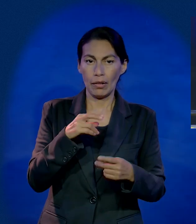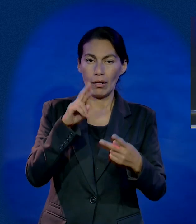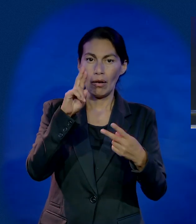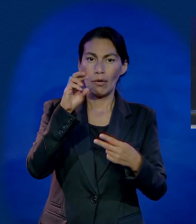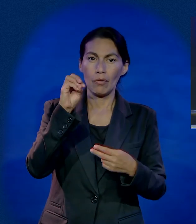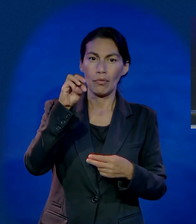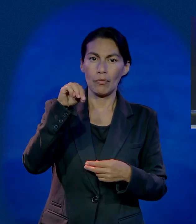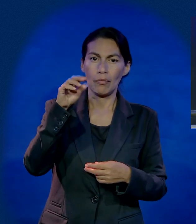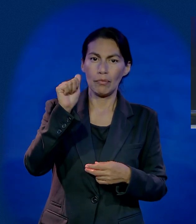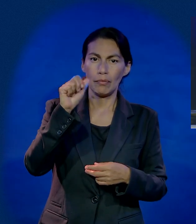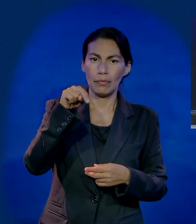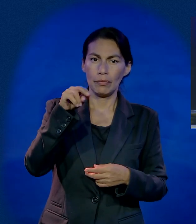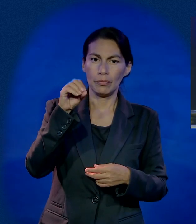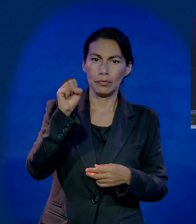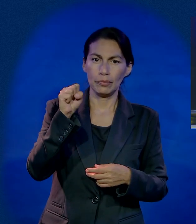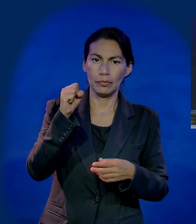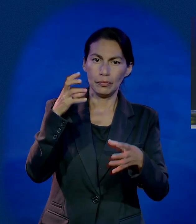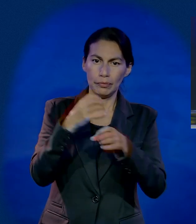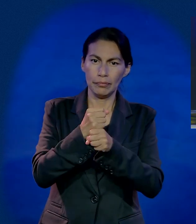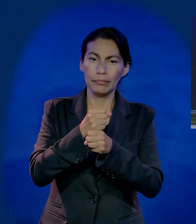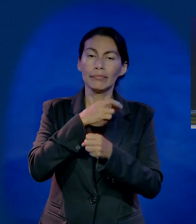Romanos 6:22.